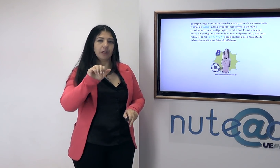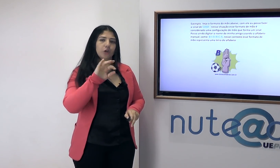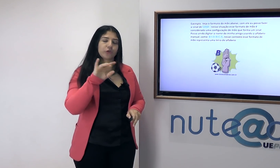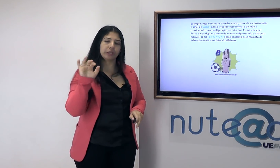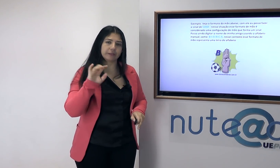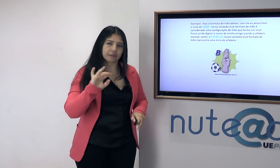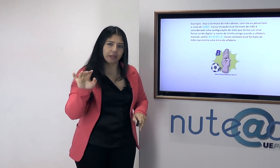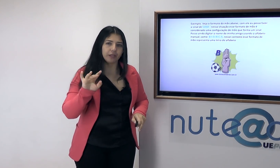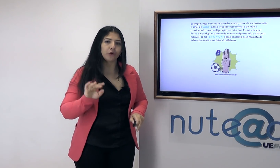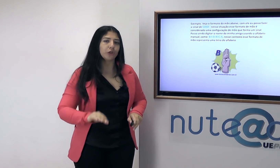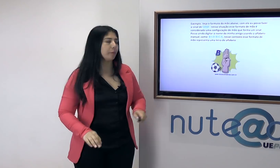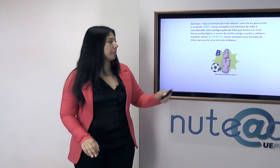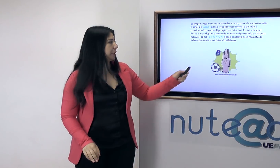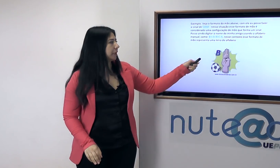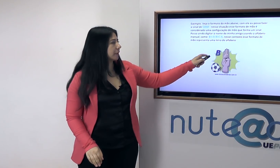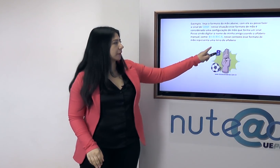eu soletrei o nome Bianca.